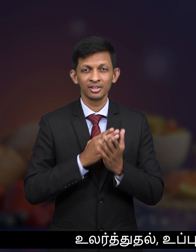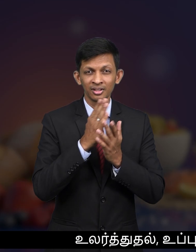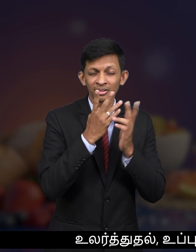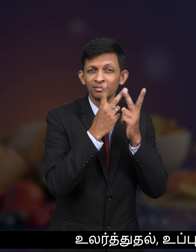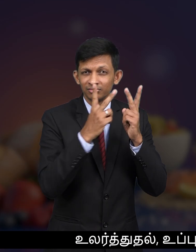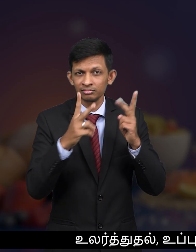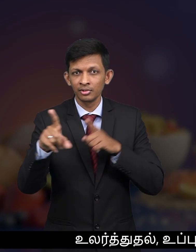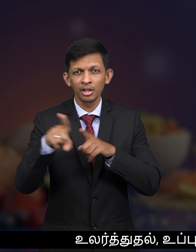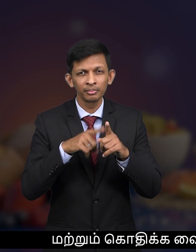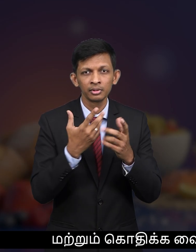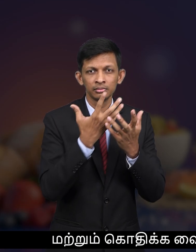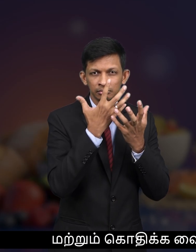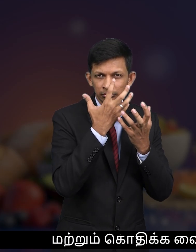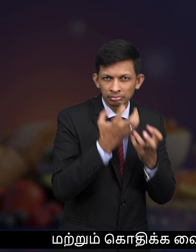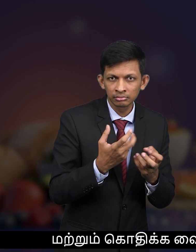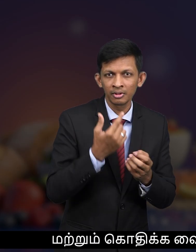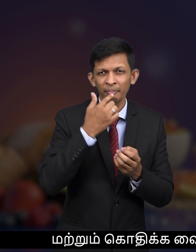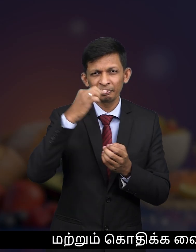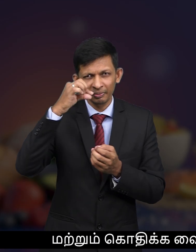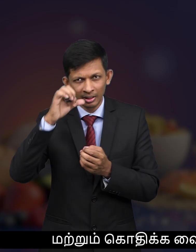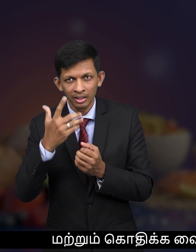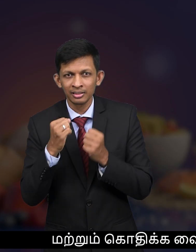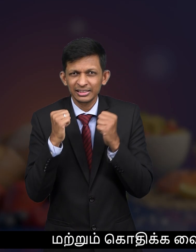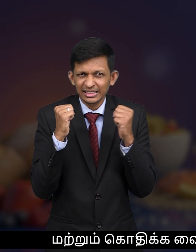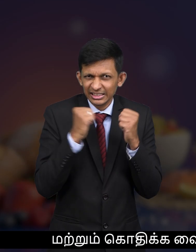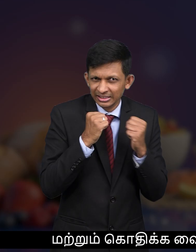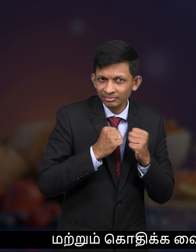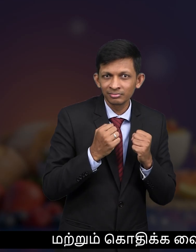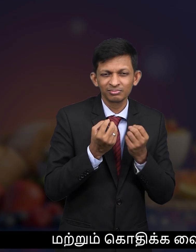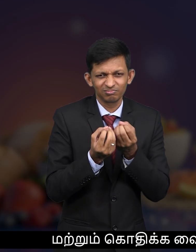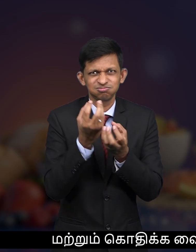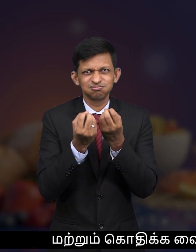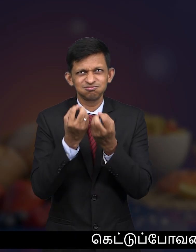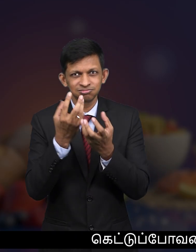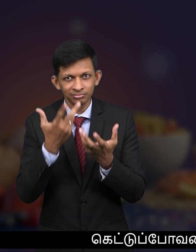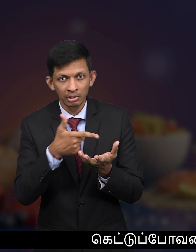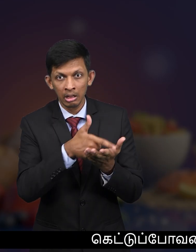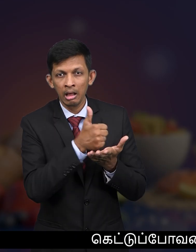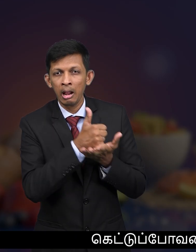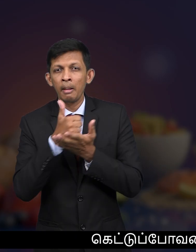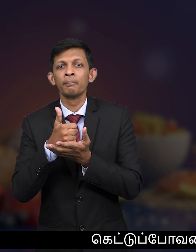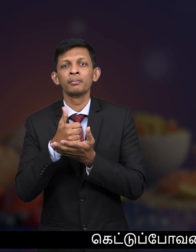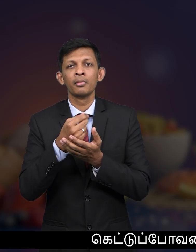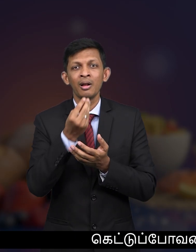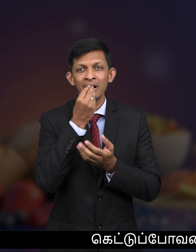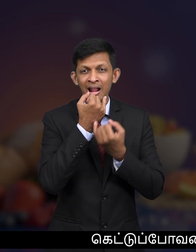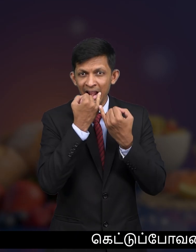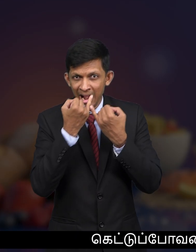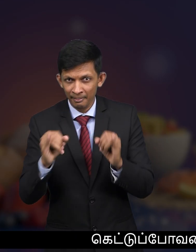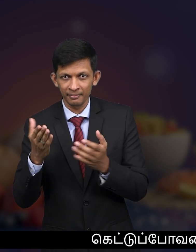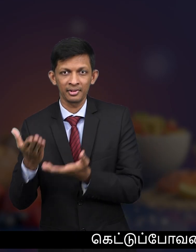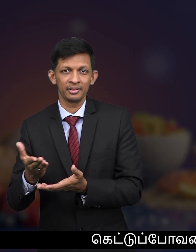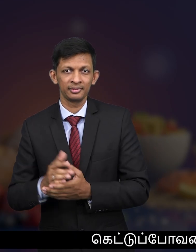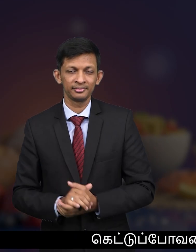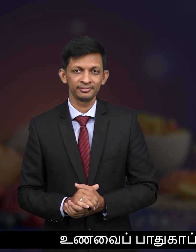உலர்த்துதல், உப்பு போடுதல், உறைய வைத்தல் மற்றும் கொதிக்க வைத்தல் போன்ற முறைகள் உணவு கெட்டு போவதை தடுக்க